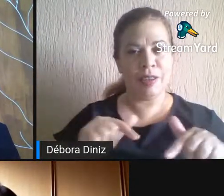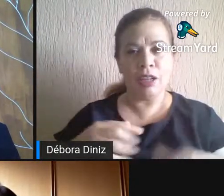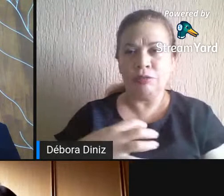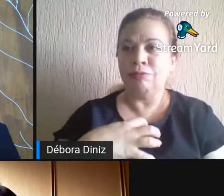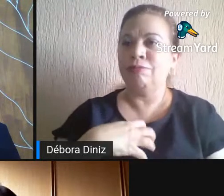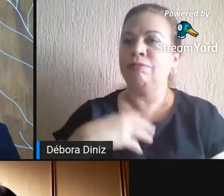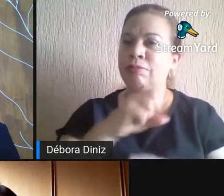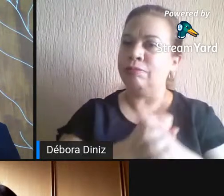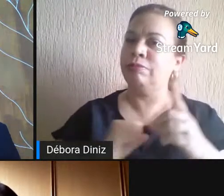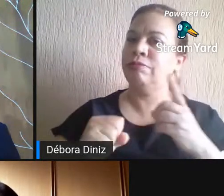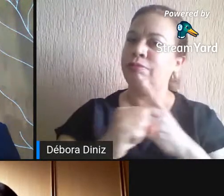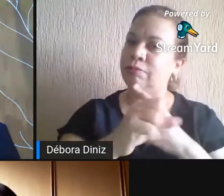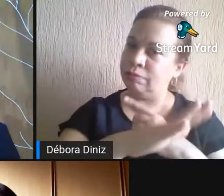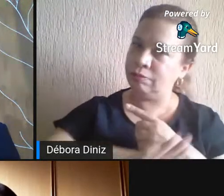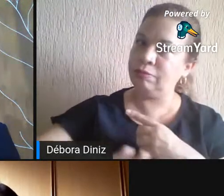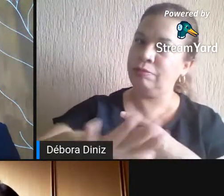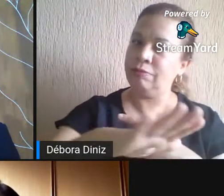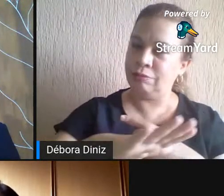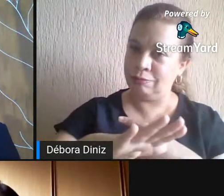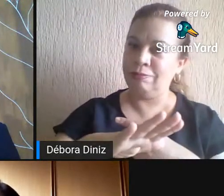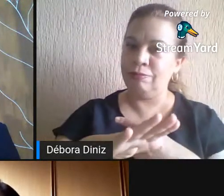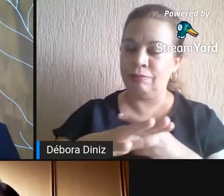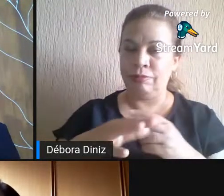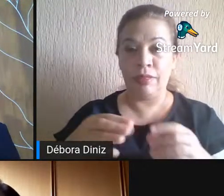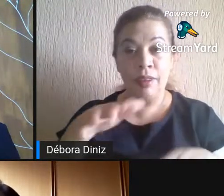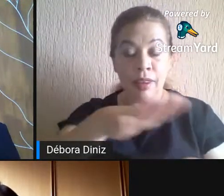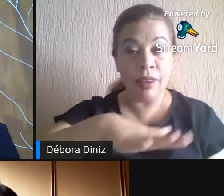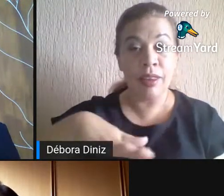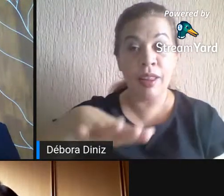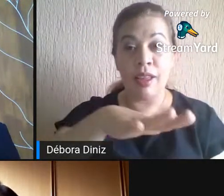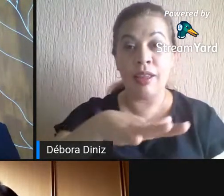sociedade, na categoria inserção